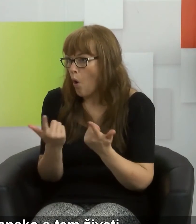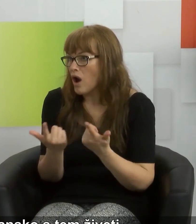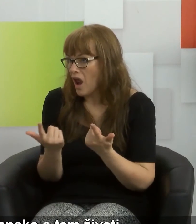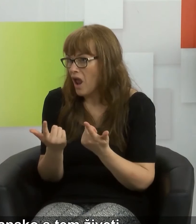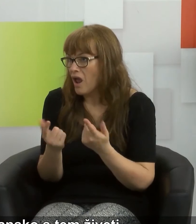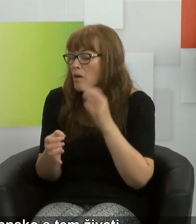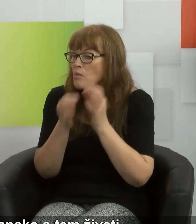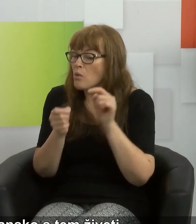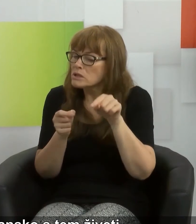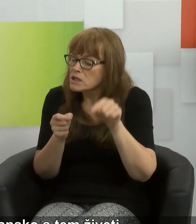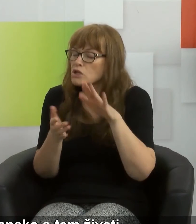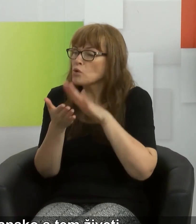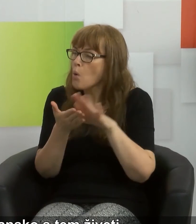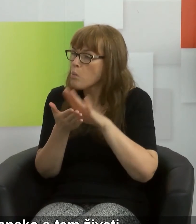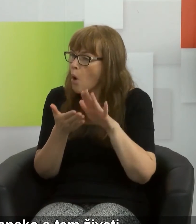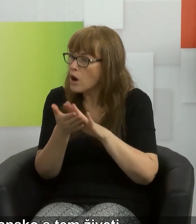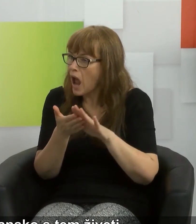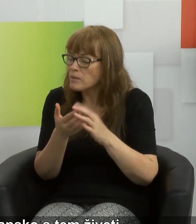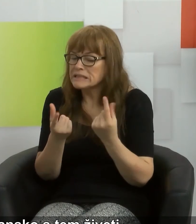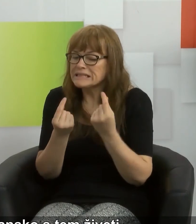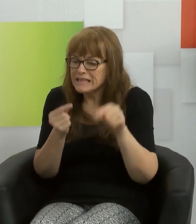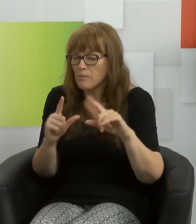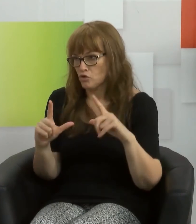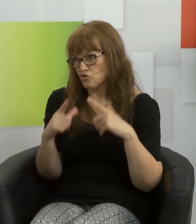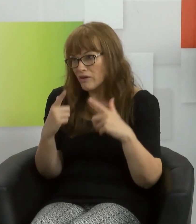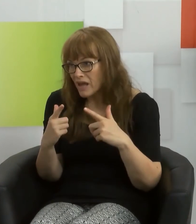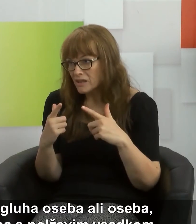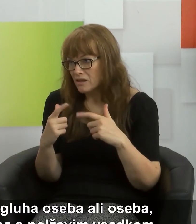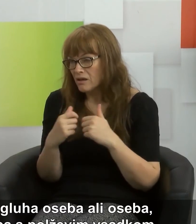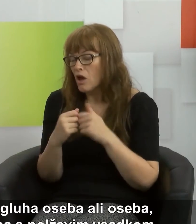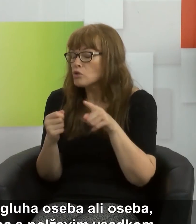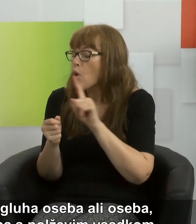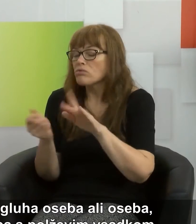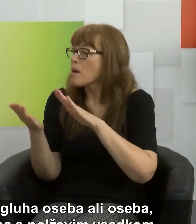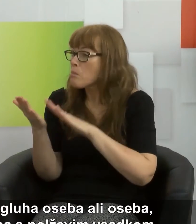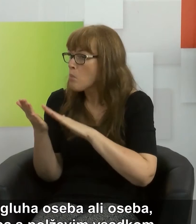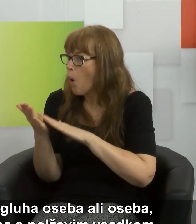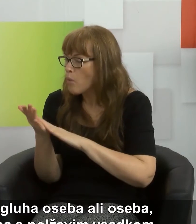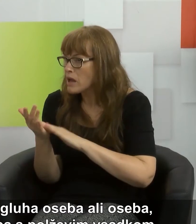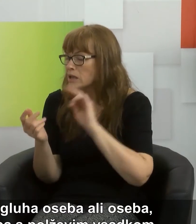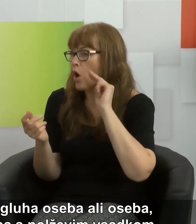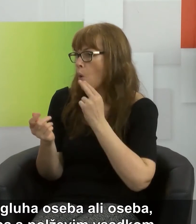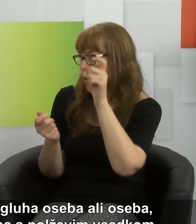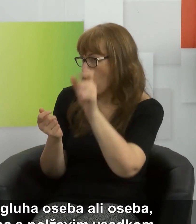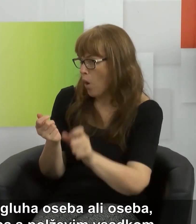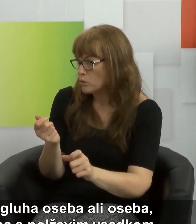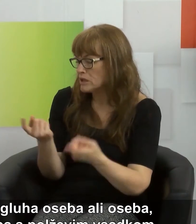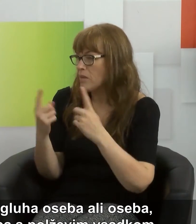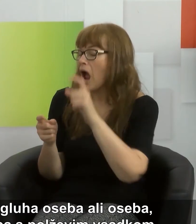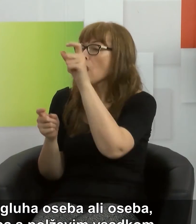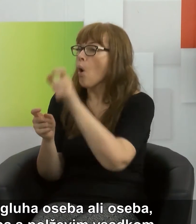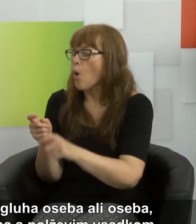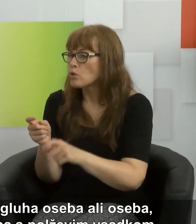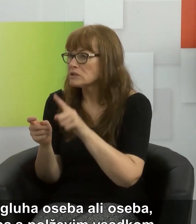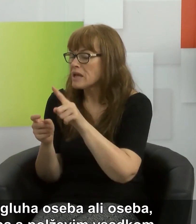tisto uporabiti in dejansko s tem živeti. To ne pomeni, da gluha oseba ali oseba,